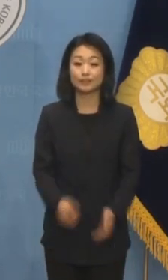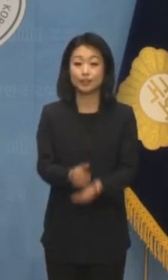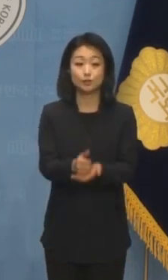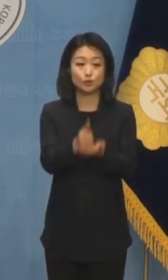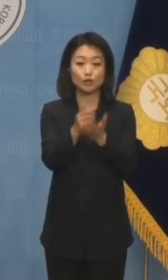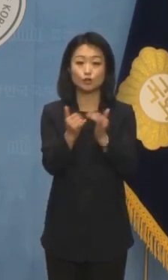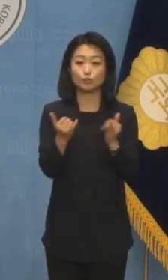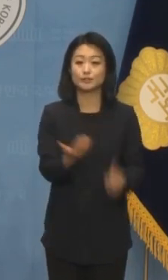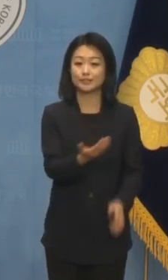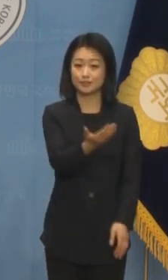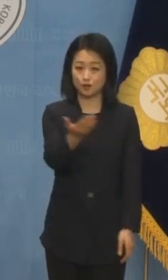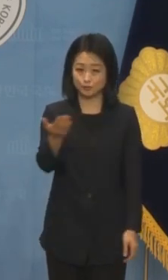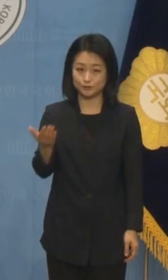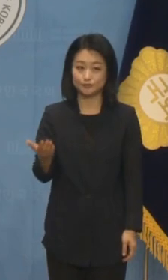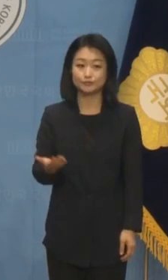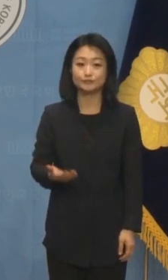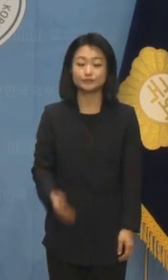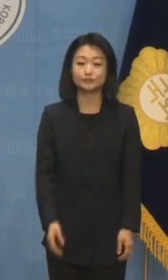존경하는 국민 여러분,